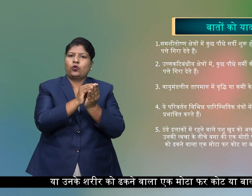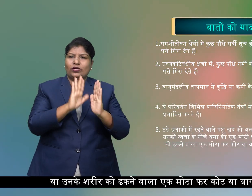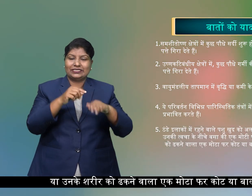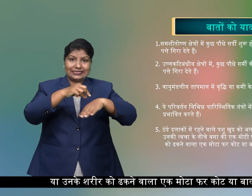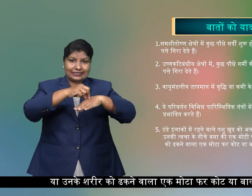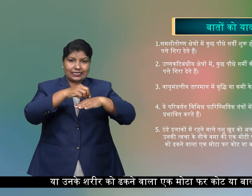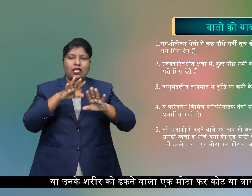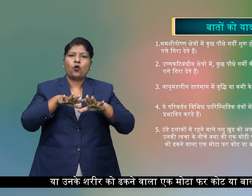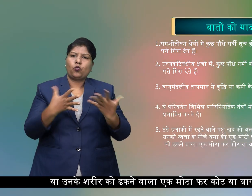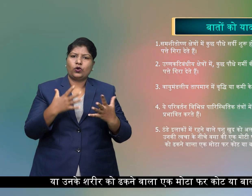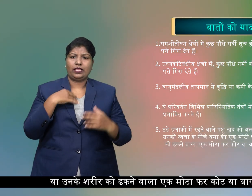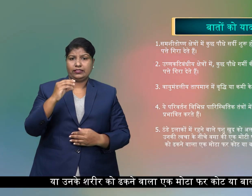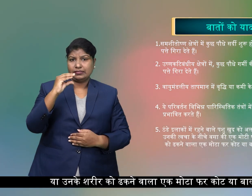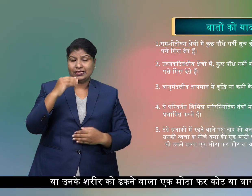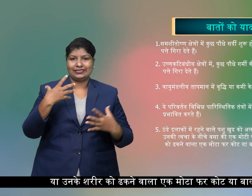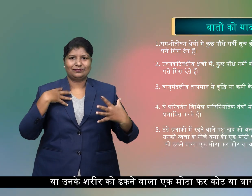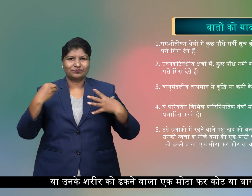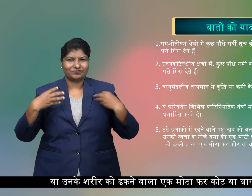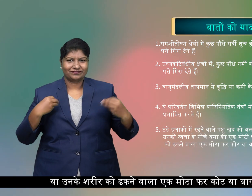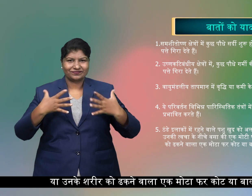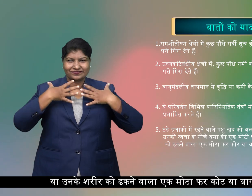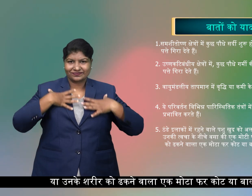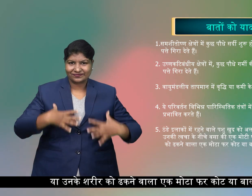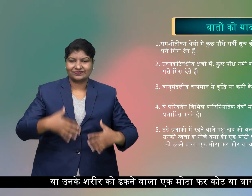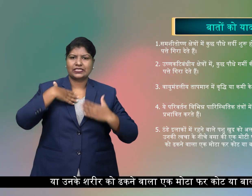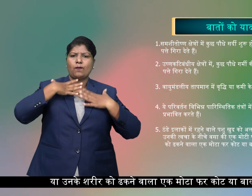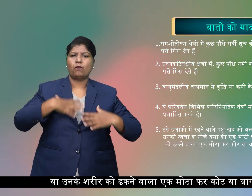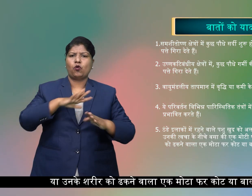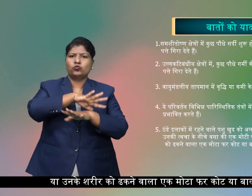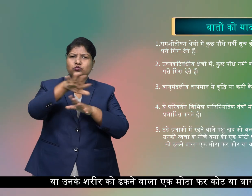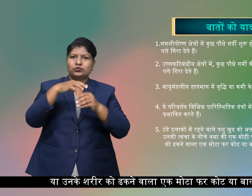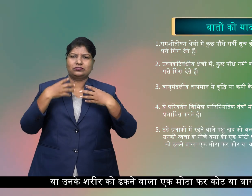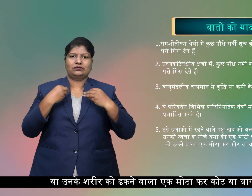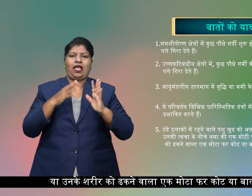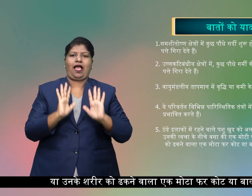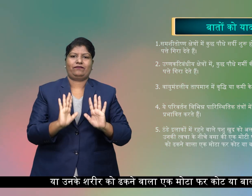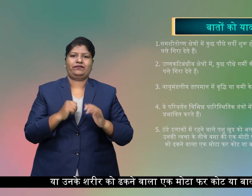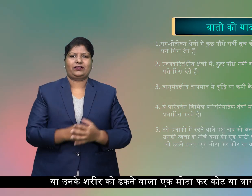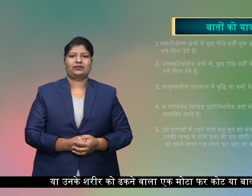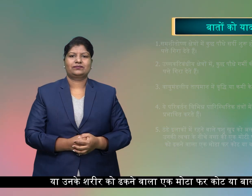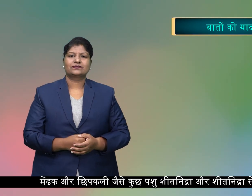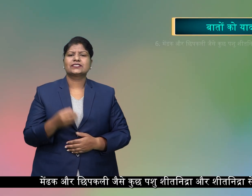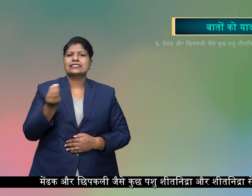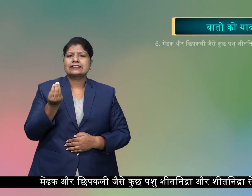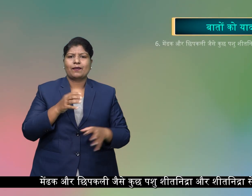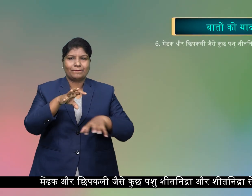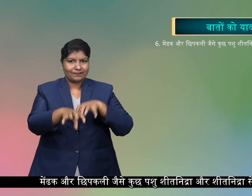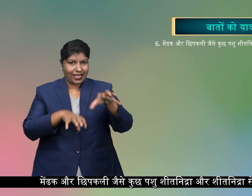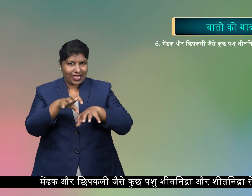शरीर को ढकने वाला एक मोटा फर कोट या बाल होते हैं। छठा,